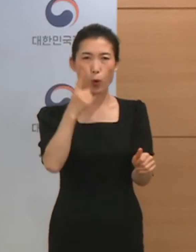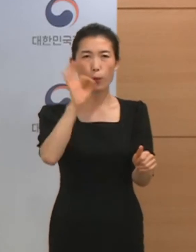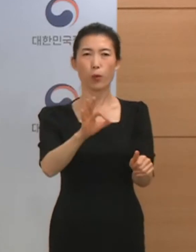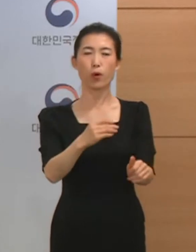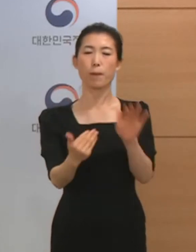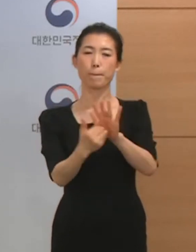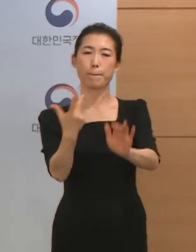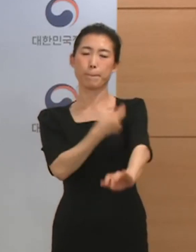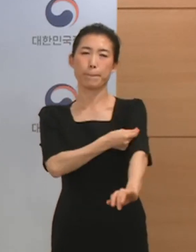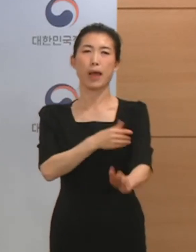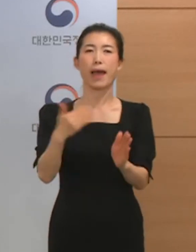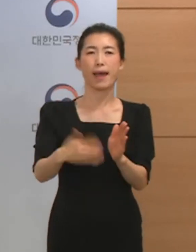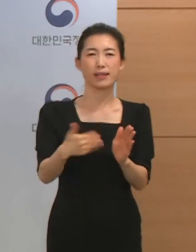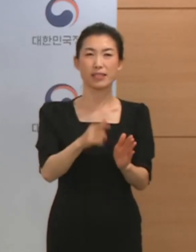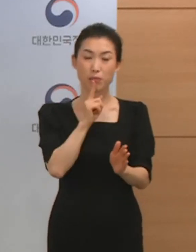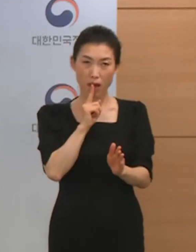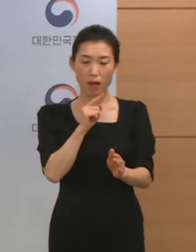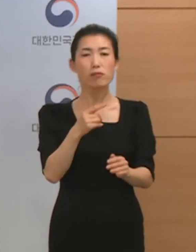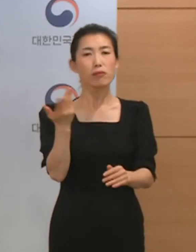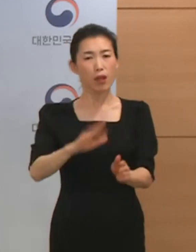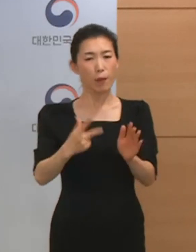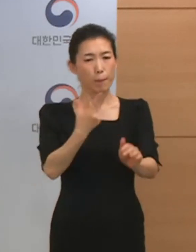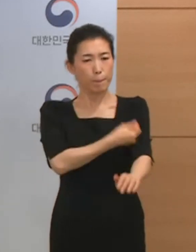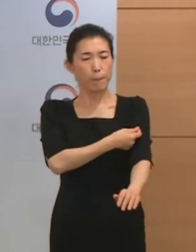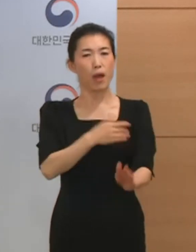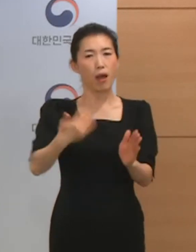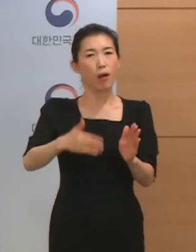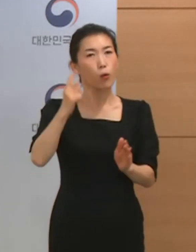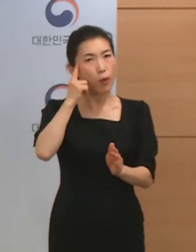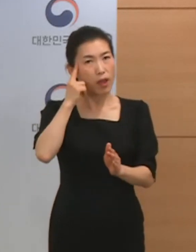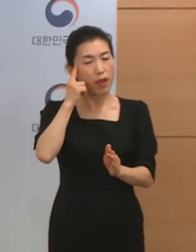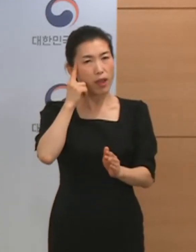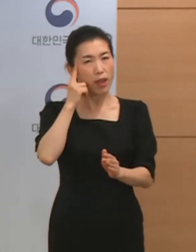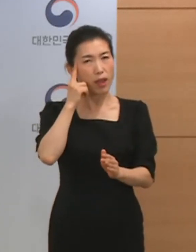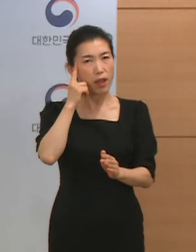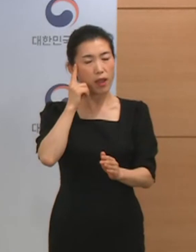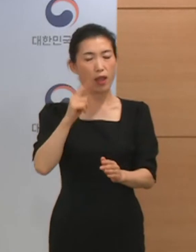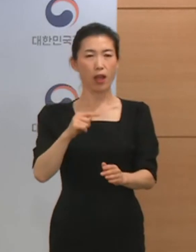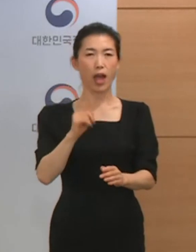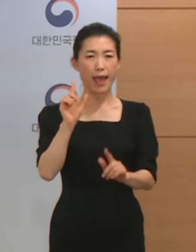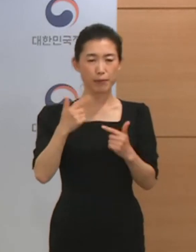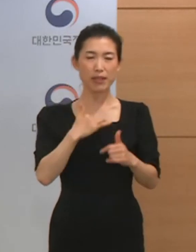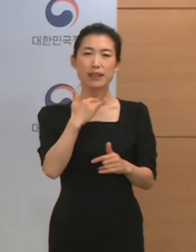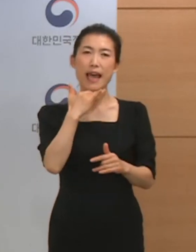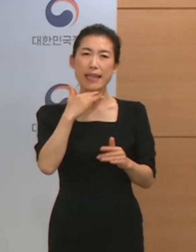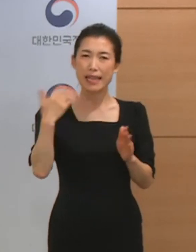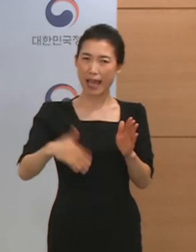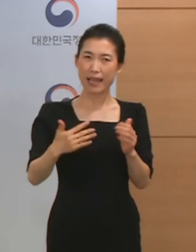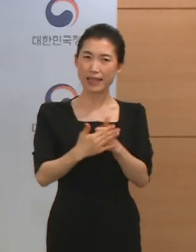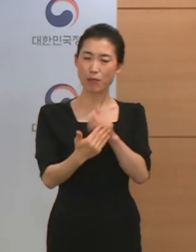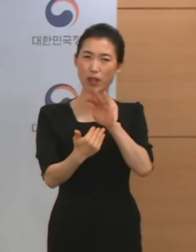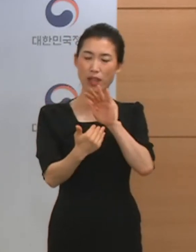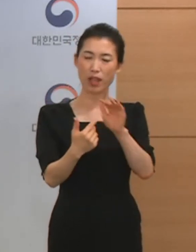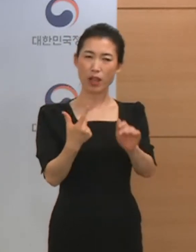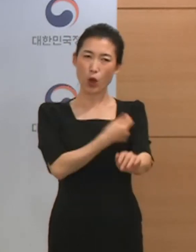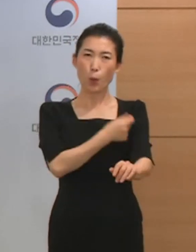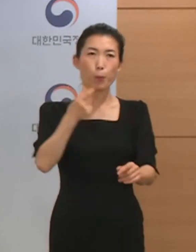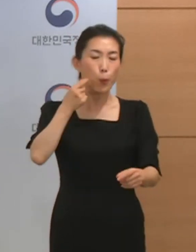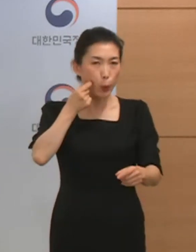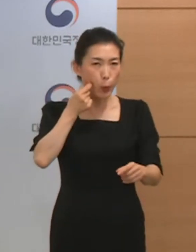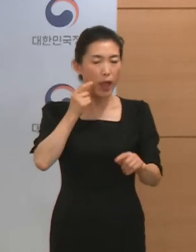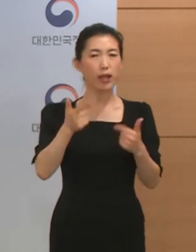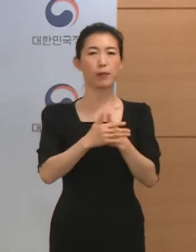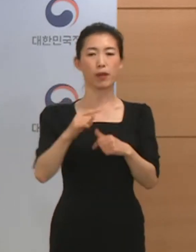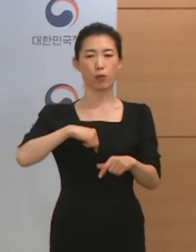경위가 궁금합니다. 아직 백신 접종 연령대가 아니었는지 본인 선택으로 접종을 하지 않았는지